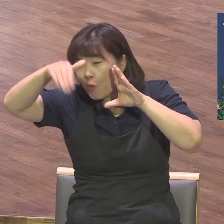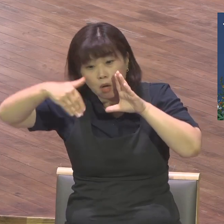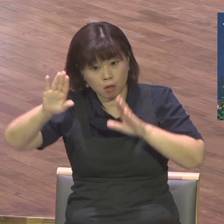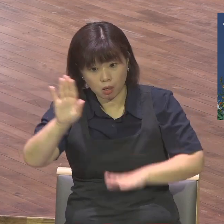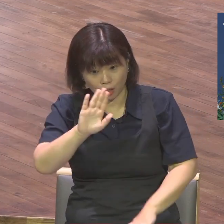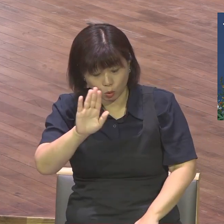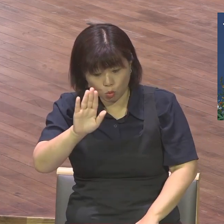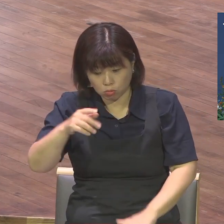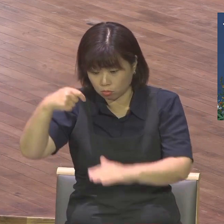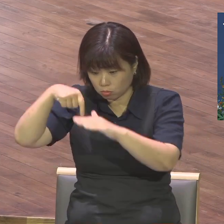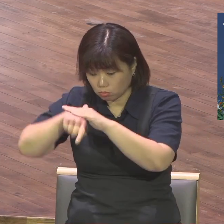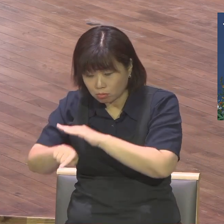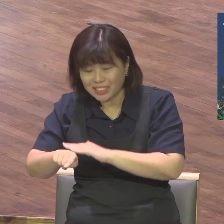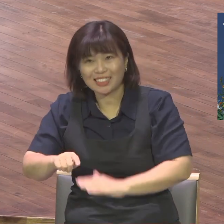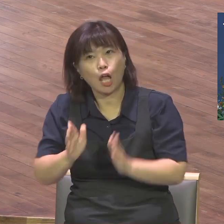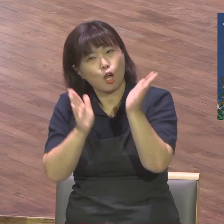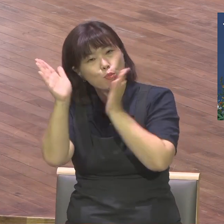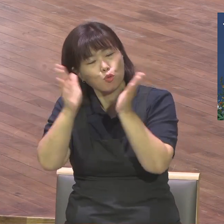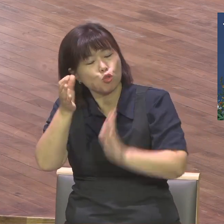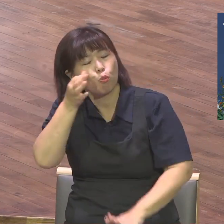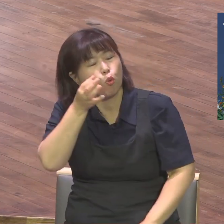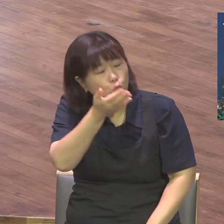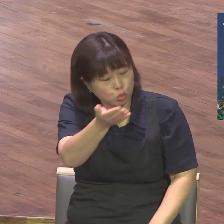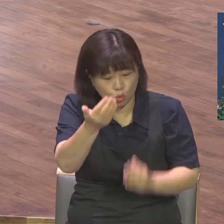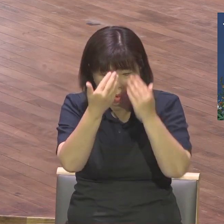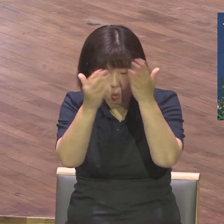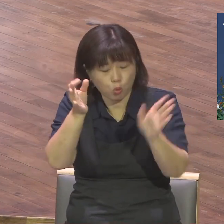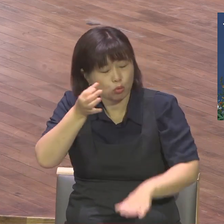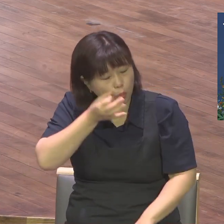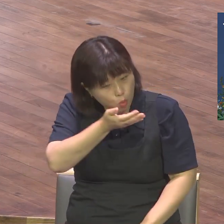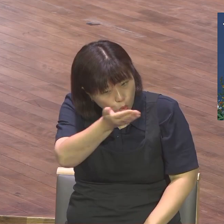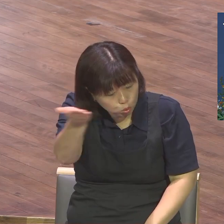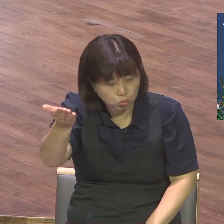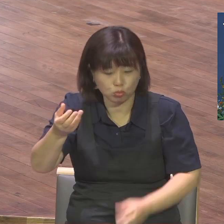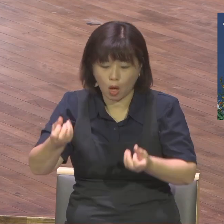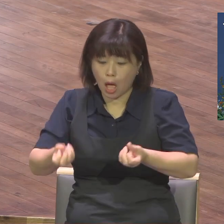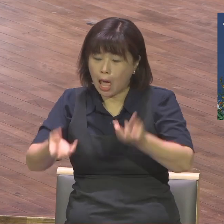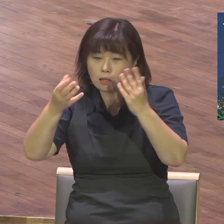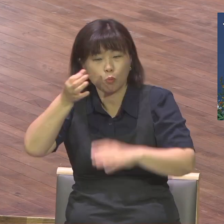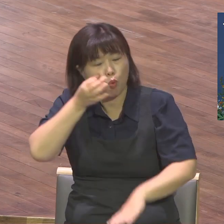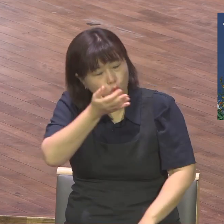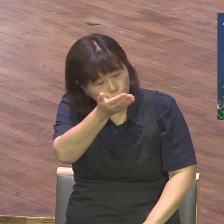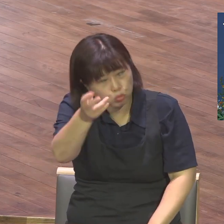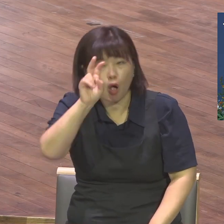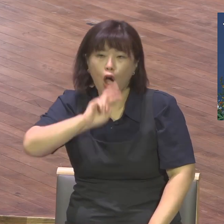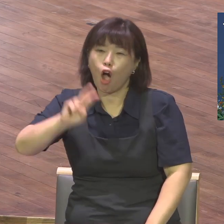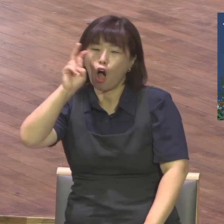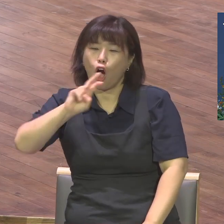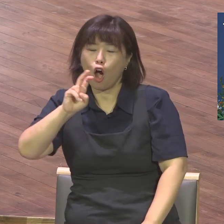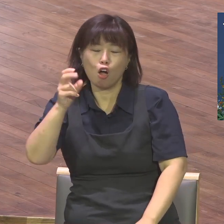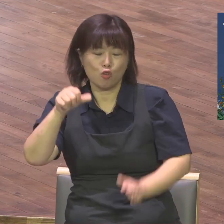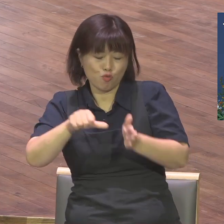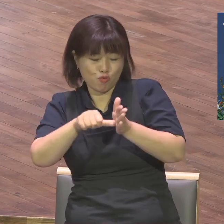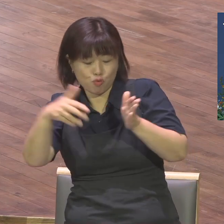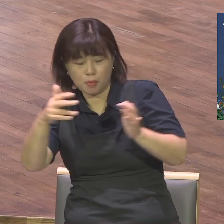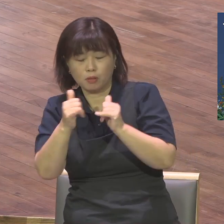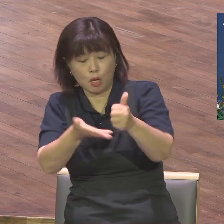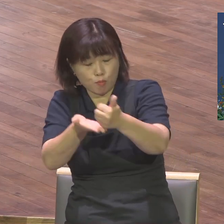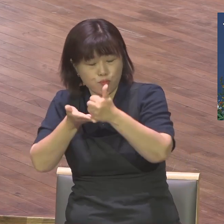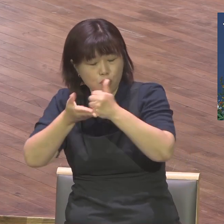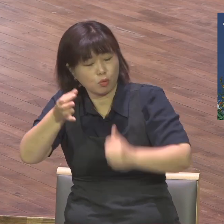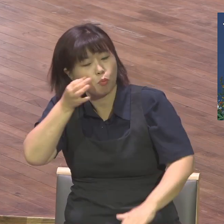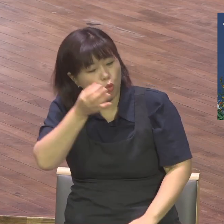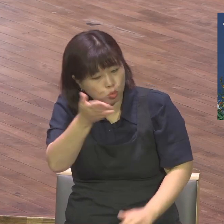우리 영교회를 정말 네나 능력이 넘어서서 하나님이 사용하시구나.